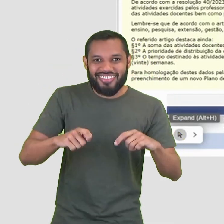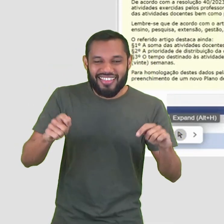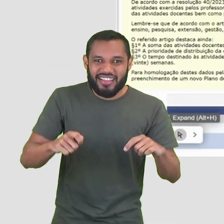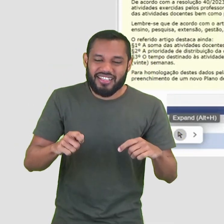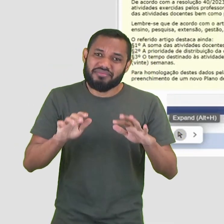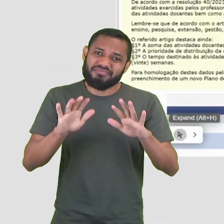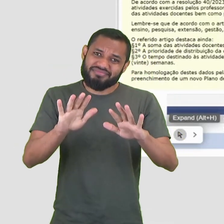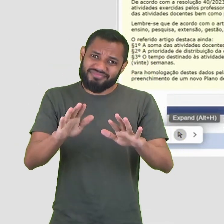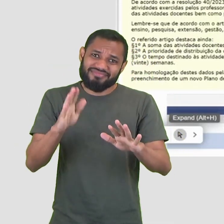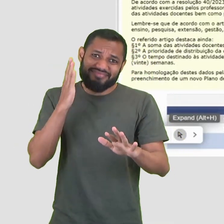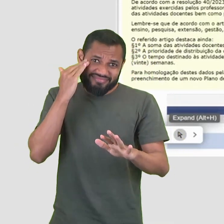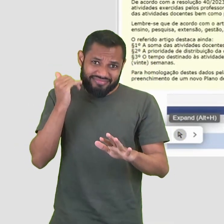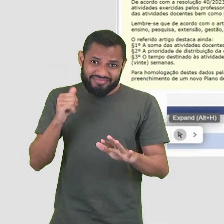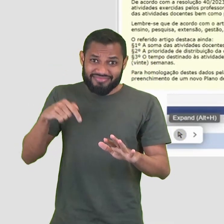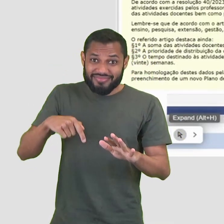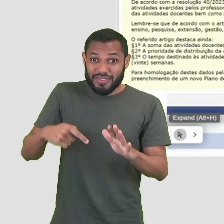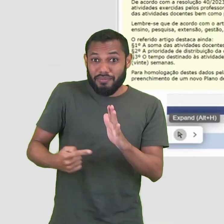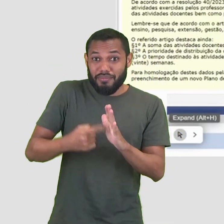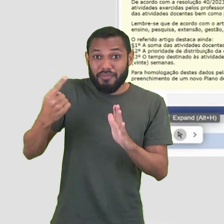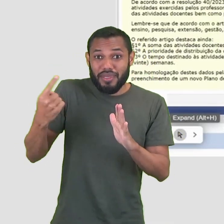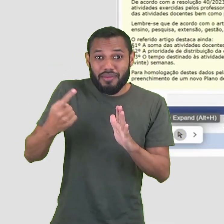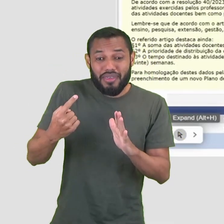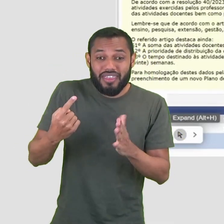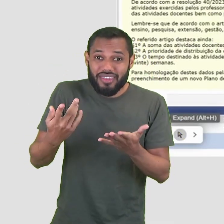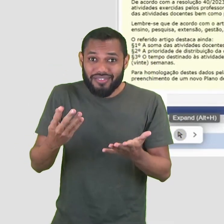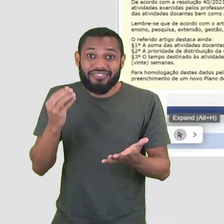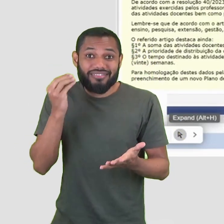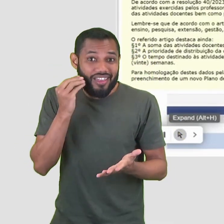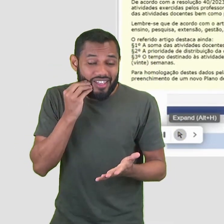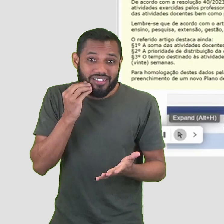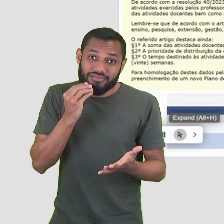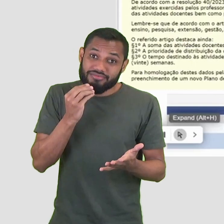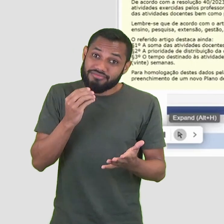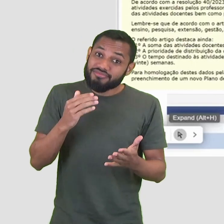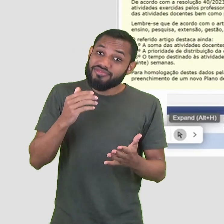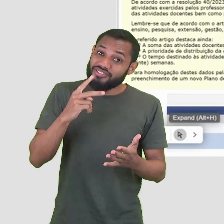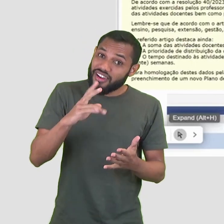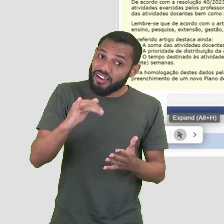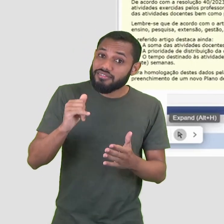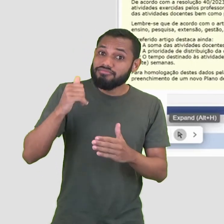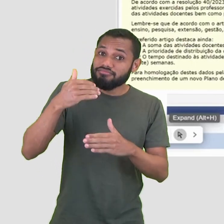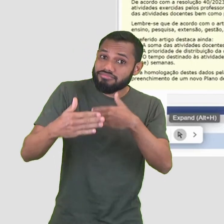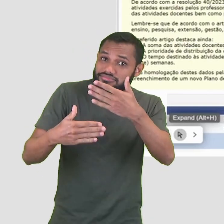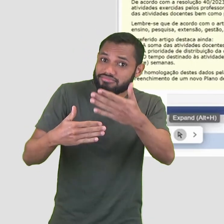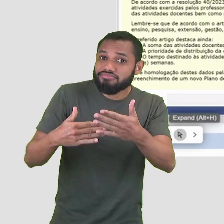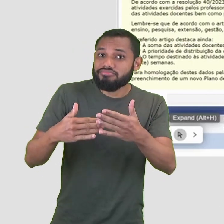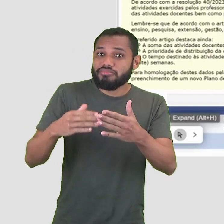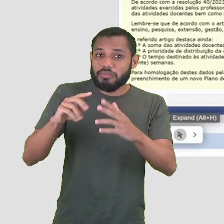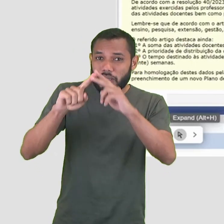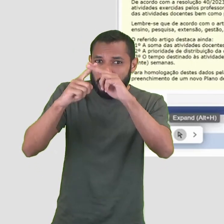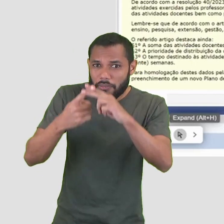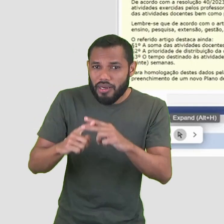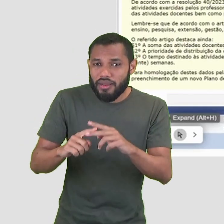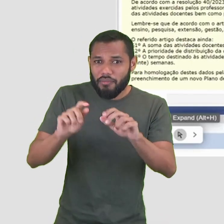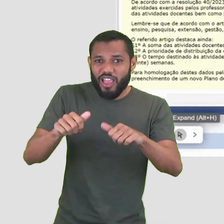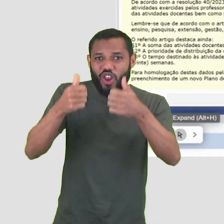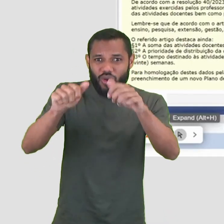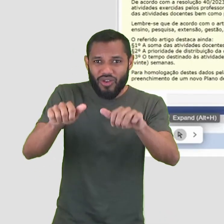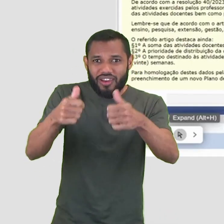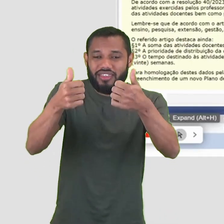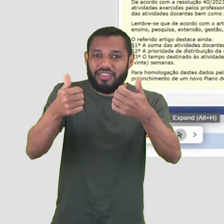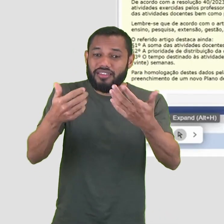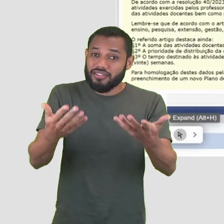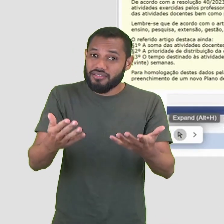nós passaremos, né, provavelmente por um processo, né, de melhorias, e a gente conta, então, com a colaboração de todos